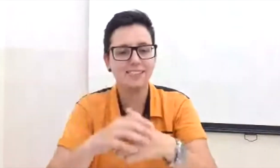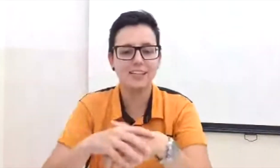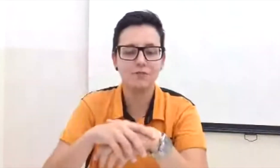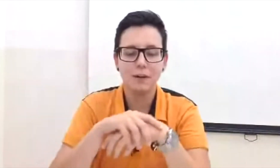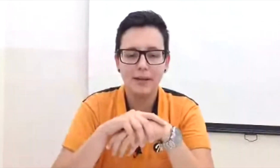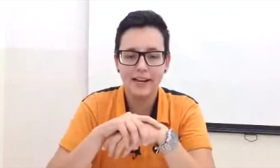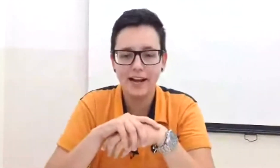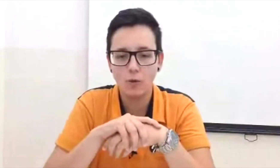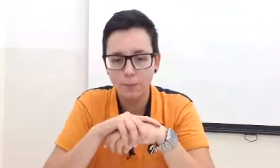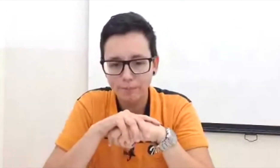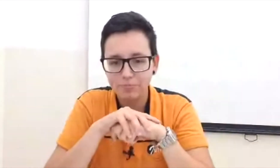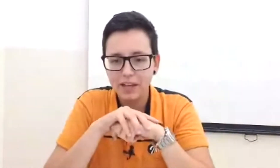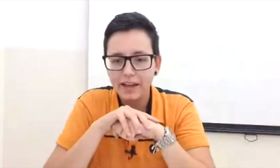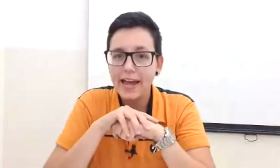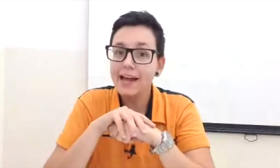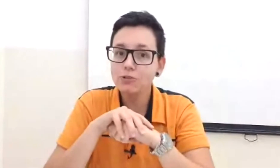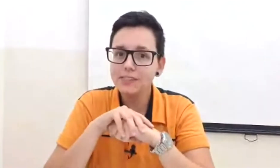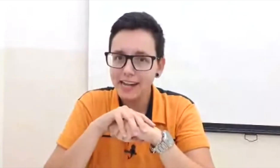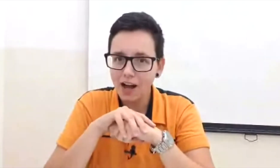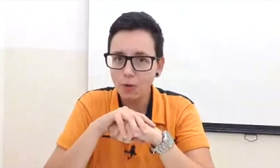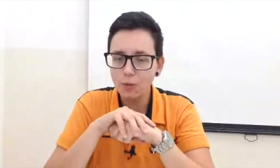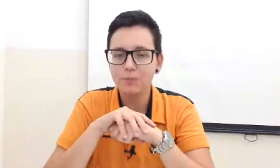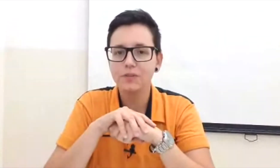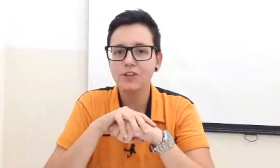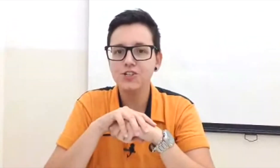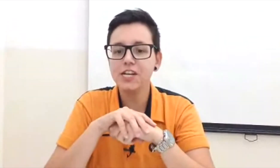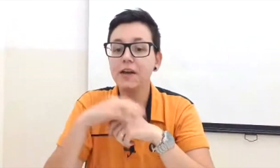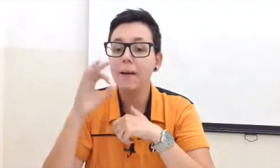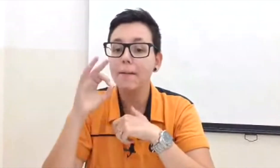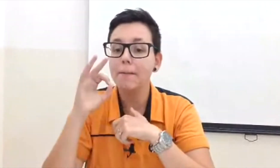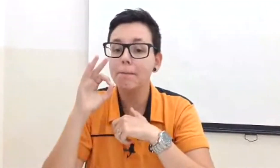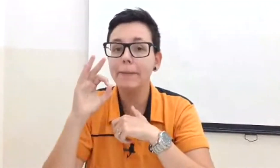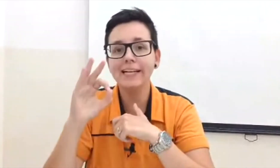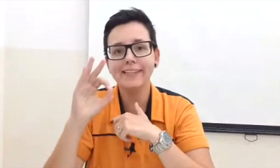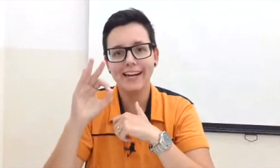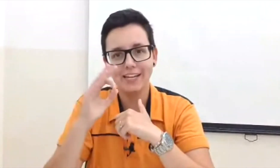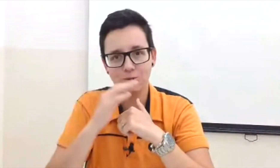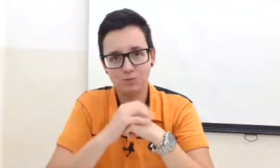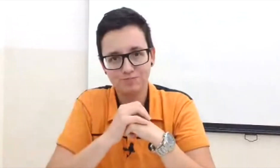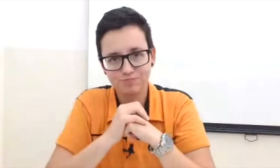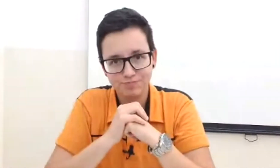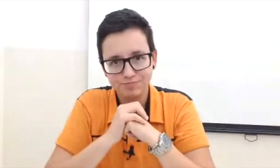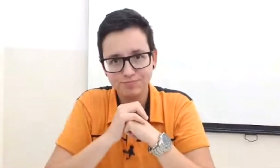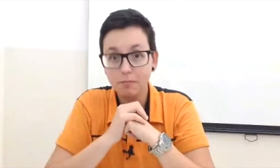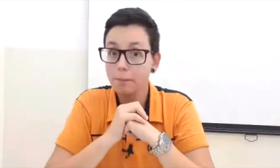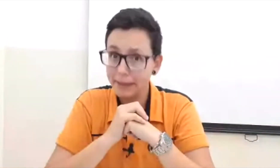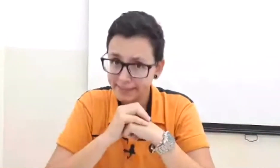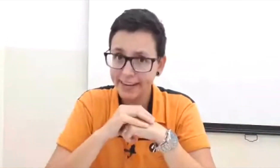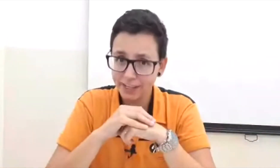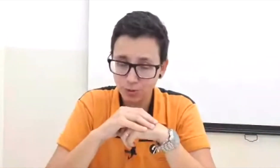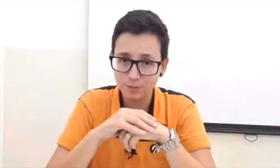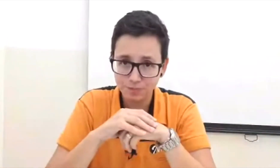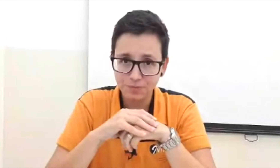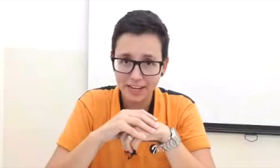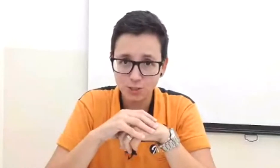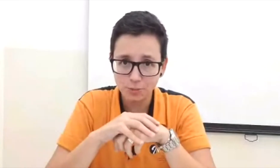aqui fica bem legal. É o sinal de pedreiro. Pedreiro, é isso